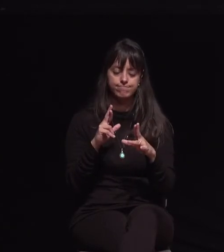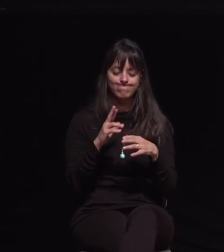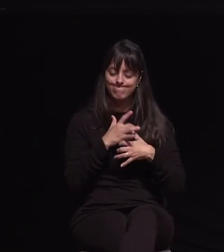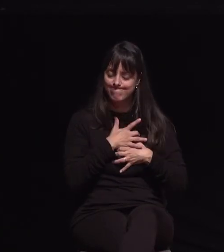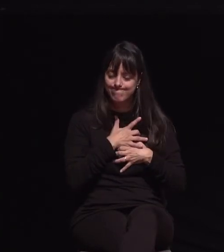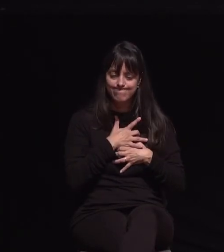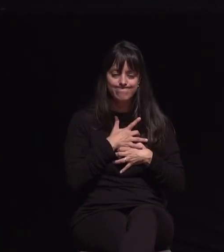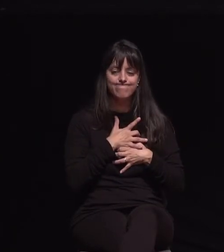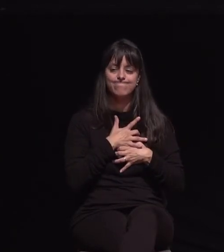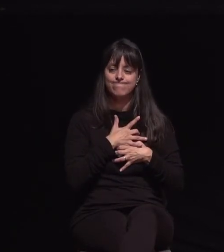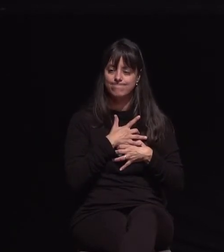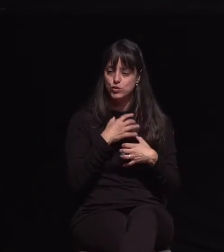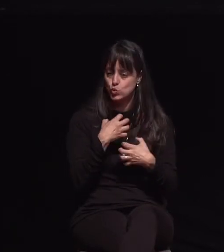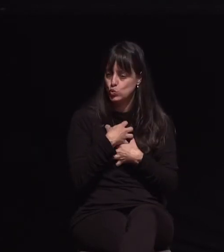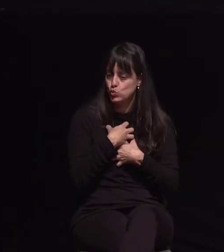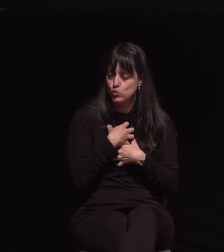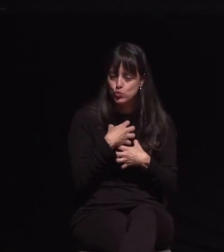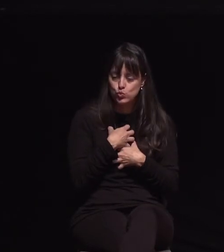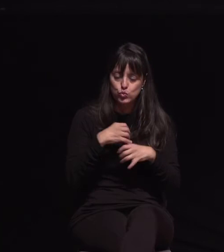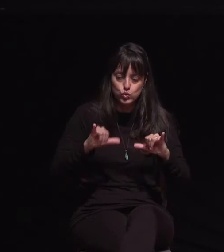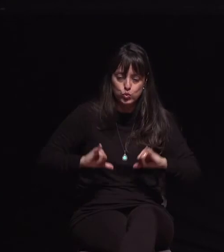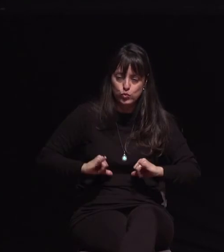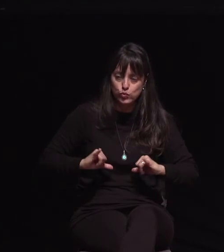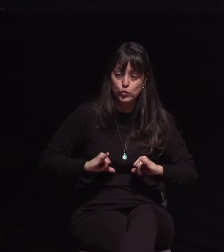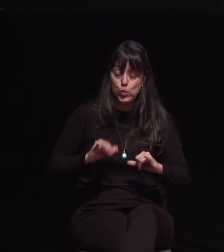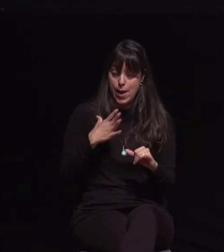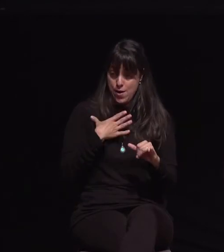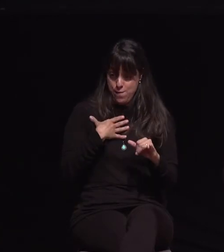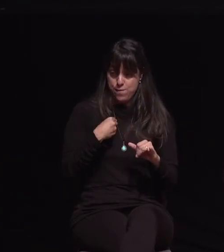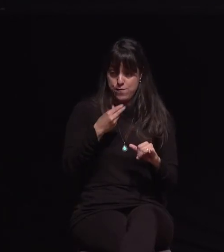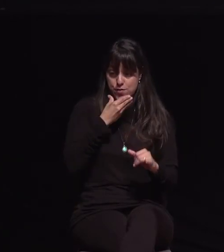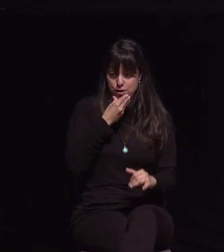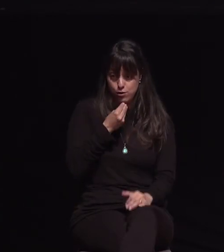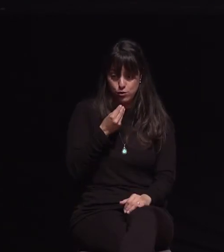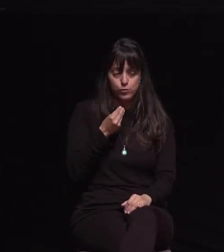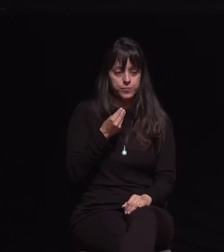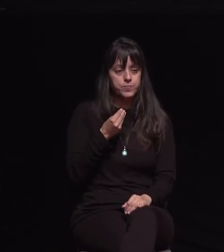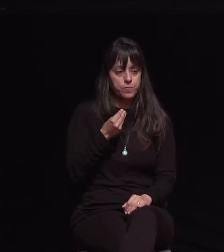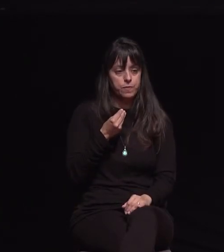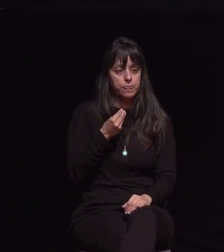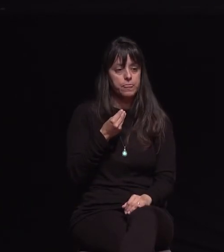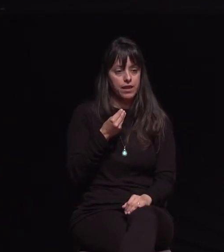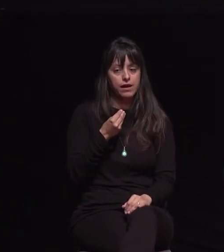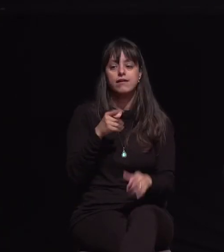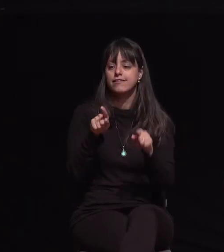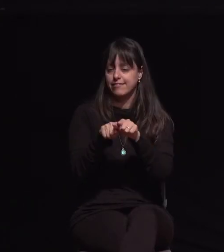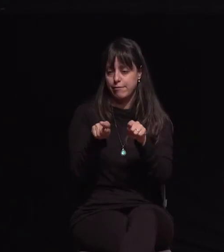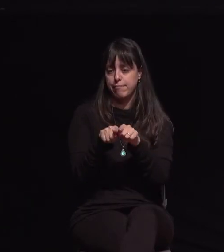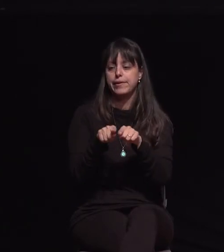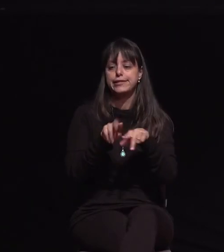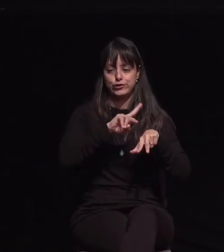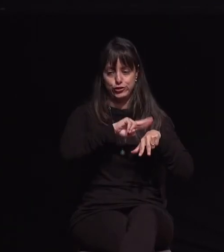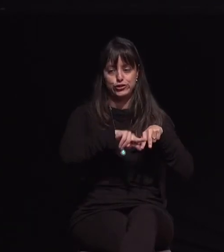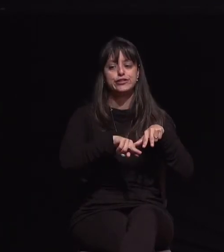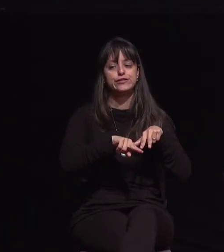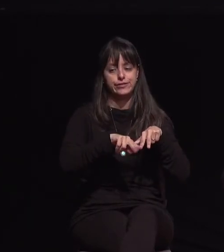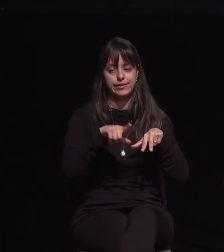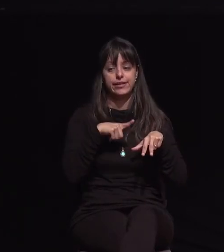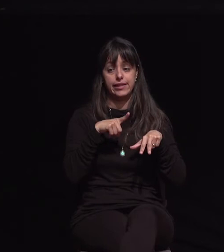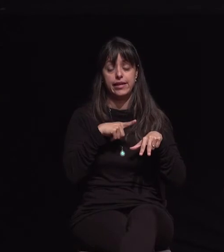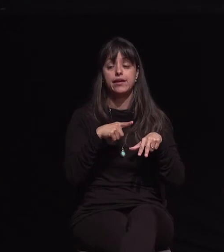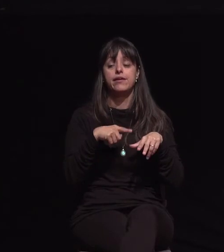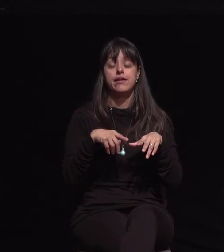muito sofrimento. Meu filho, olha, eu tenho... Até nisso a questão de gênero pesa.